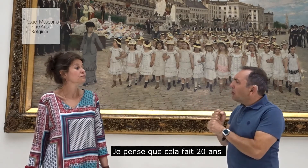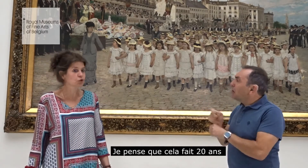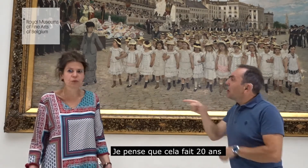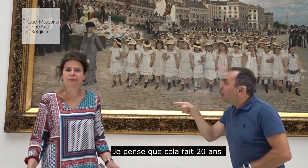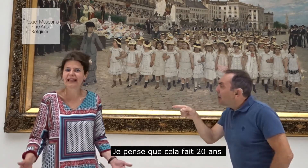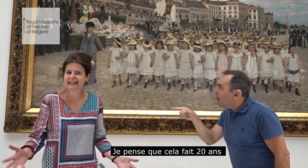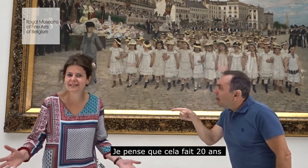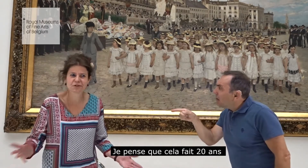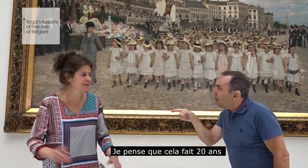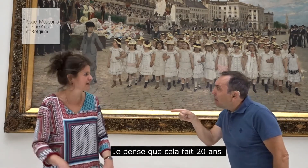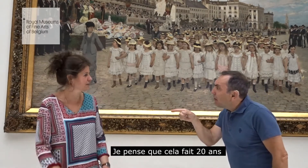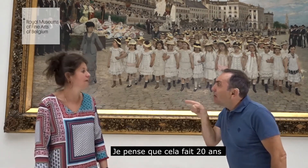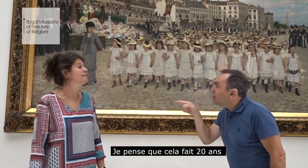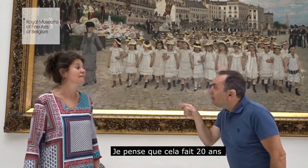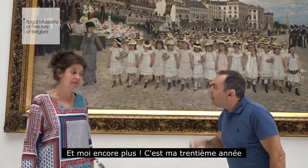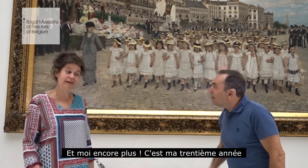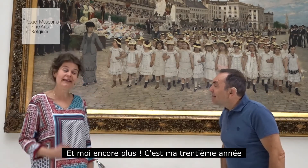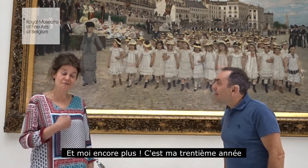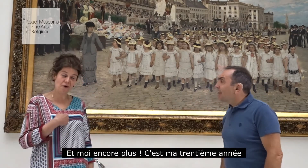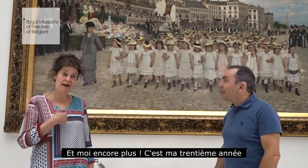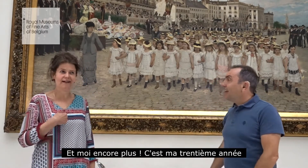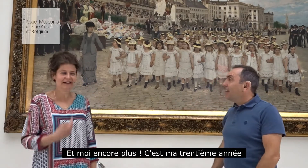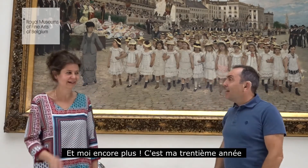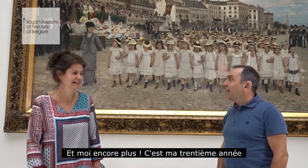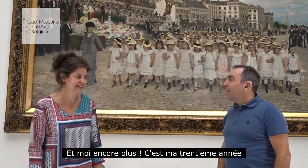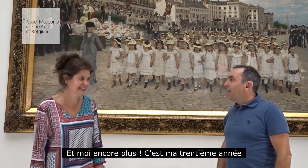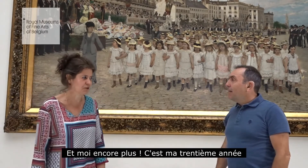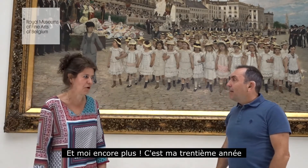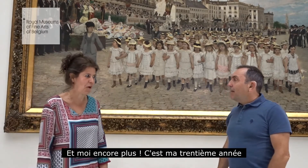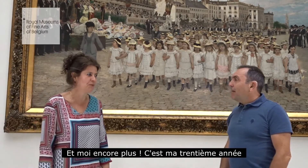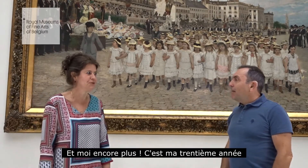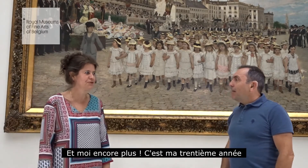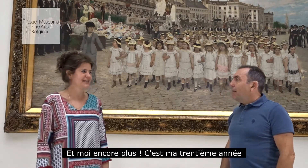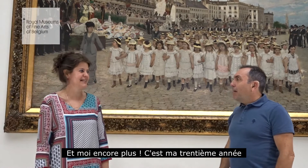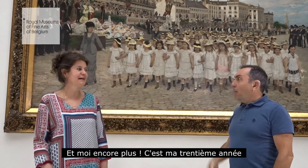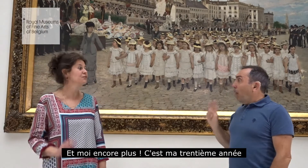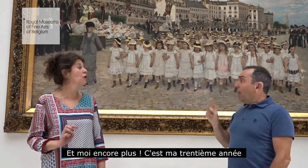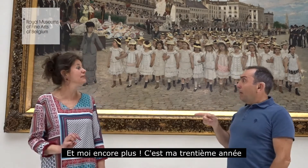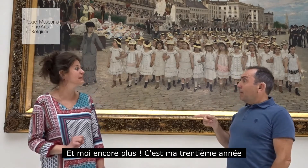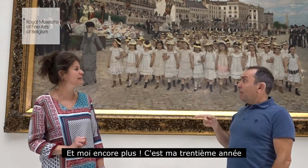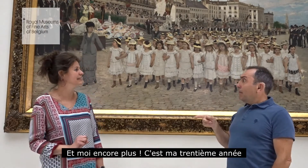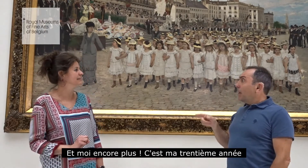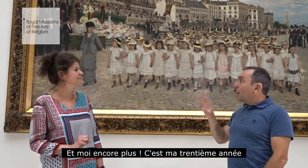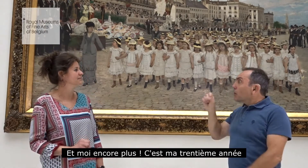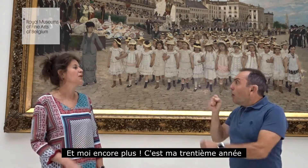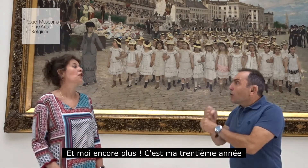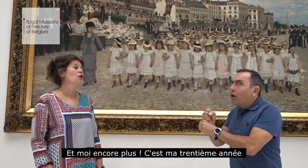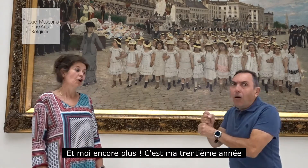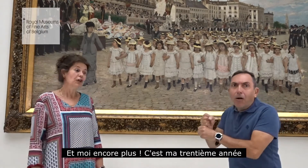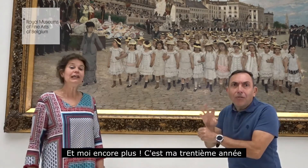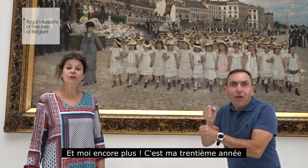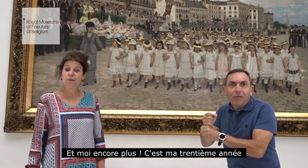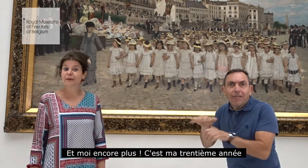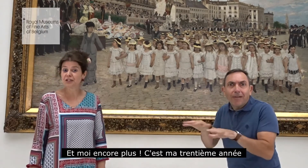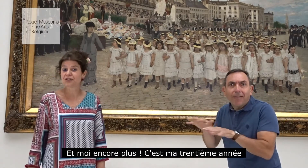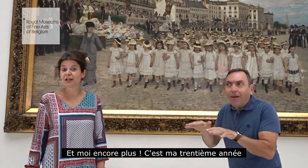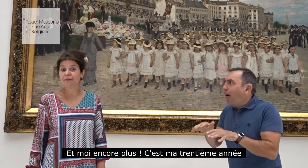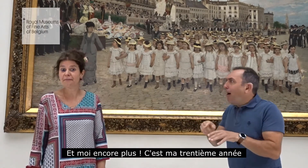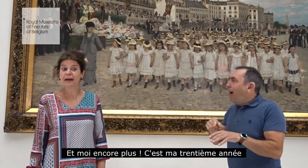Depuis presque 20 ans. Oui, et moi, c'est encore plus, c'est ma 30e année. Il n'empêche, c'est quand même la